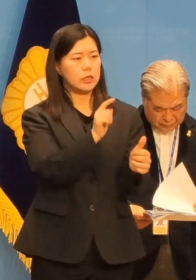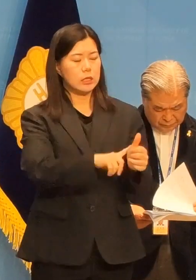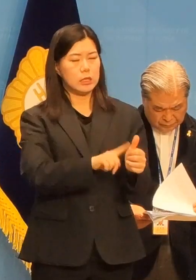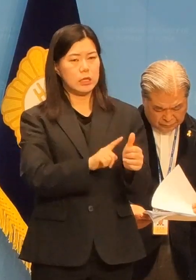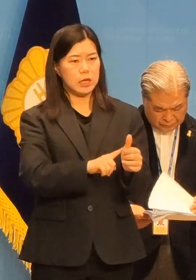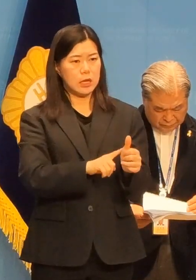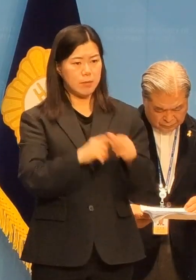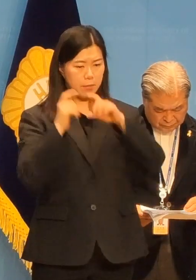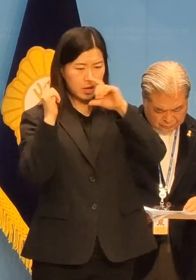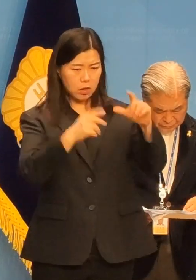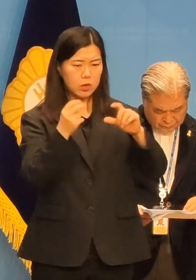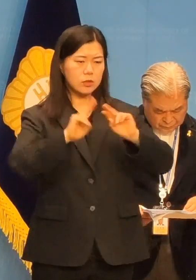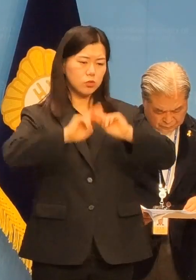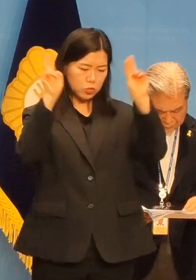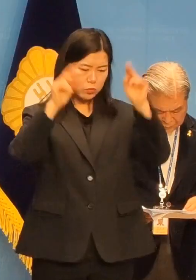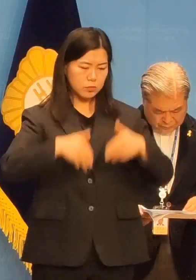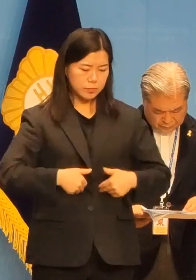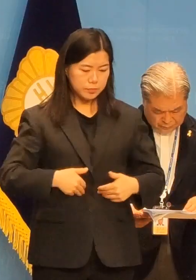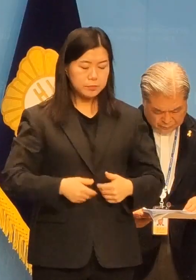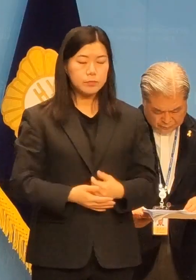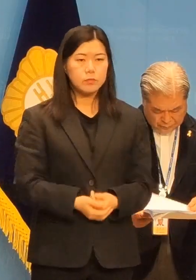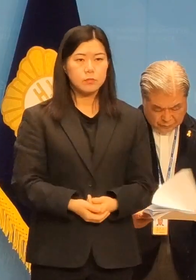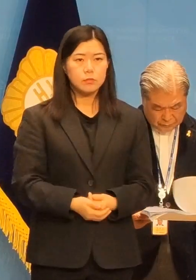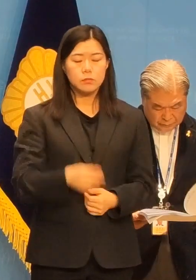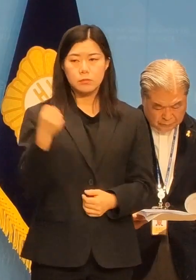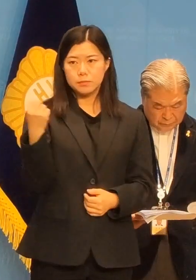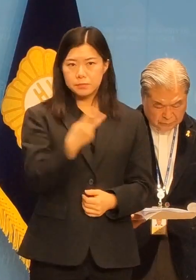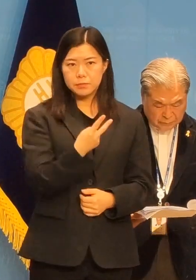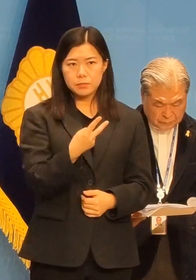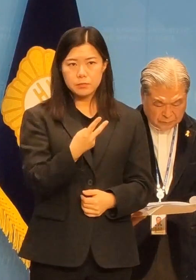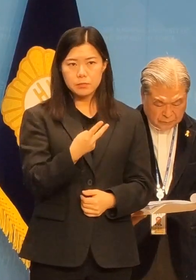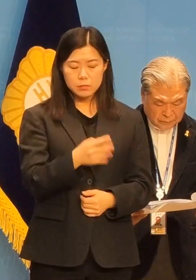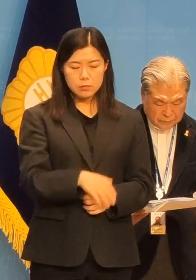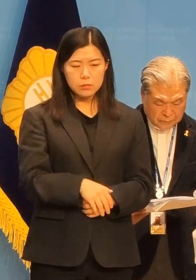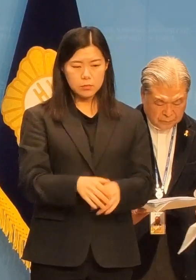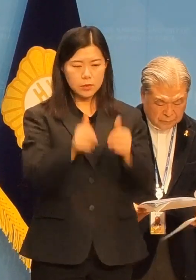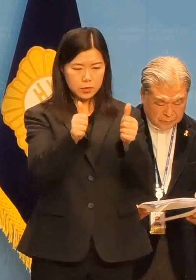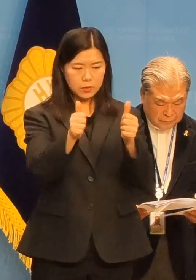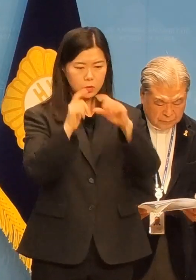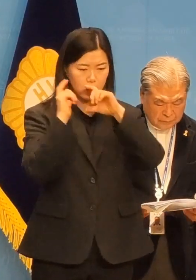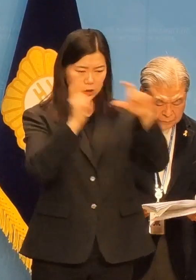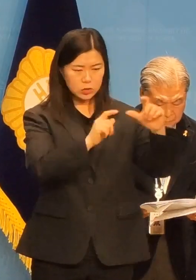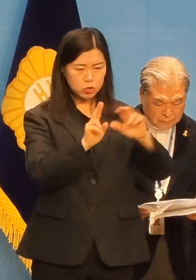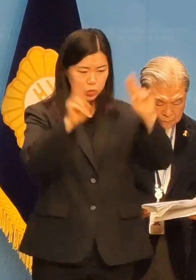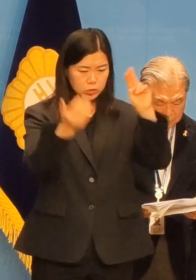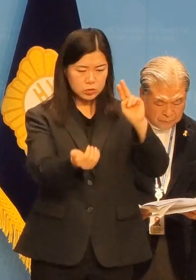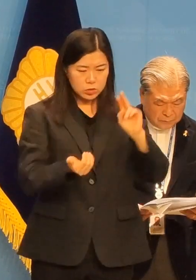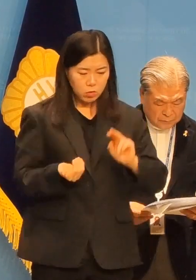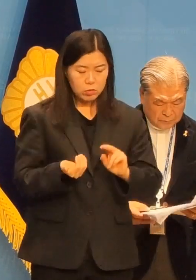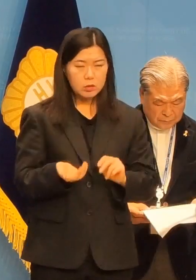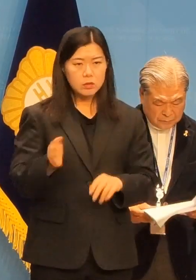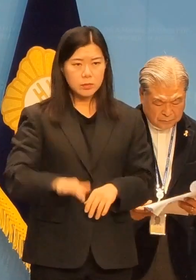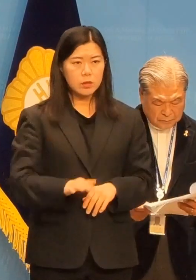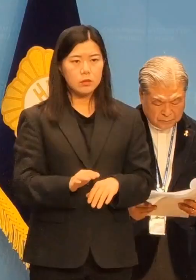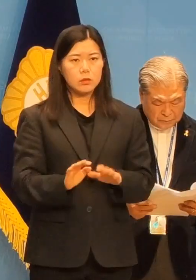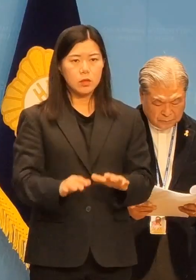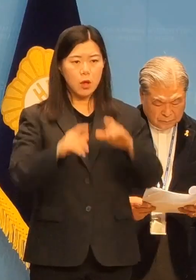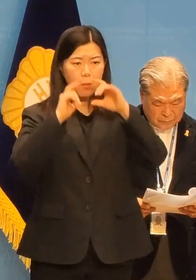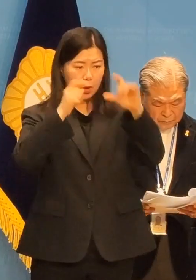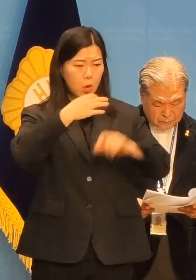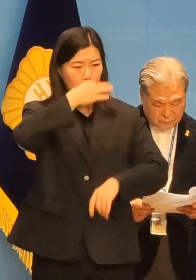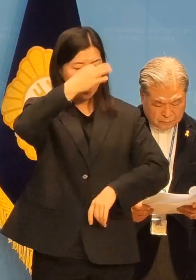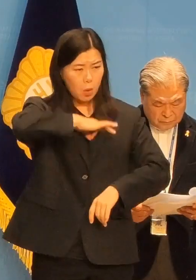판결은 취소되어야 합니다. 또한 판결을 취소하기 전이라도 이렇게 판결의